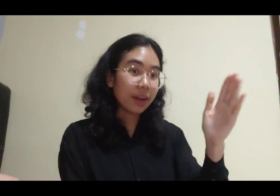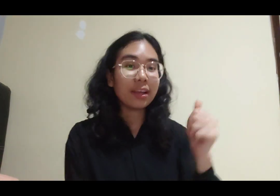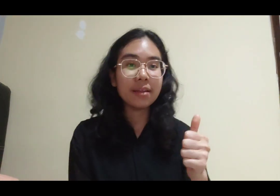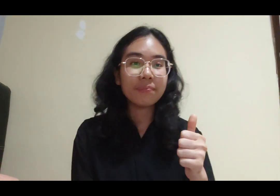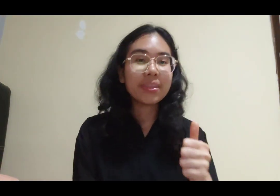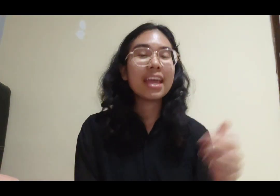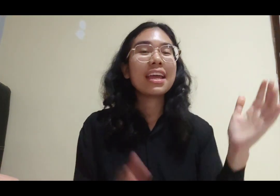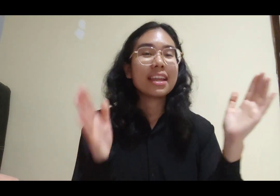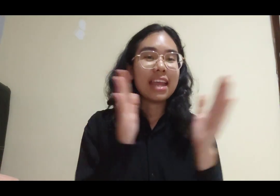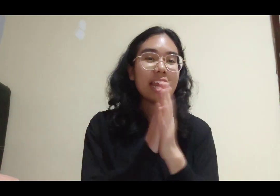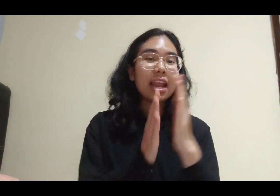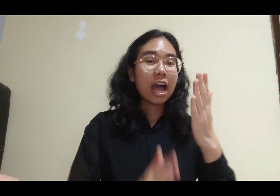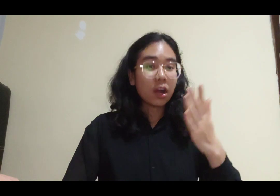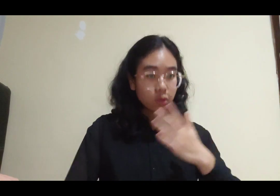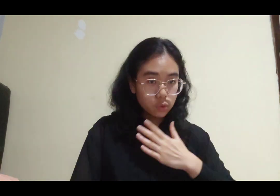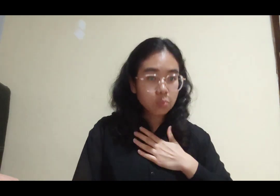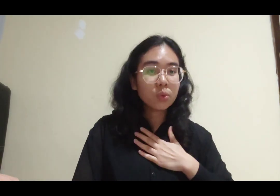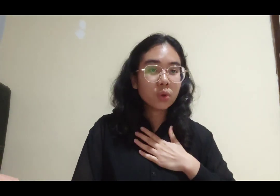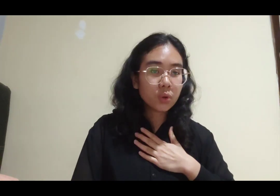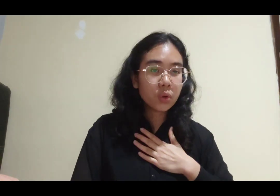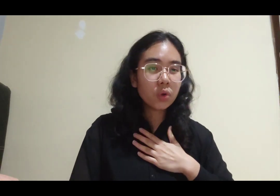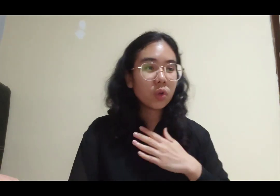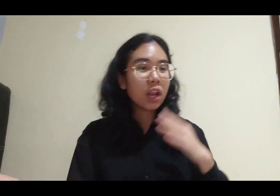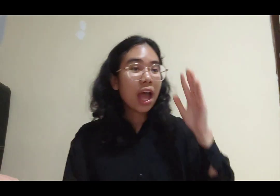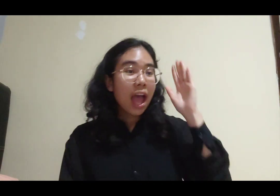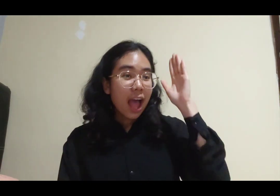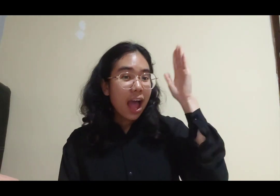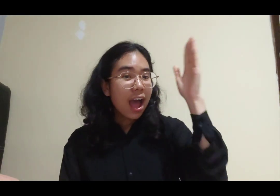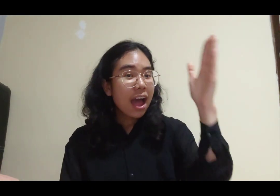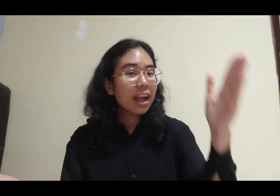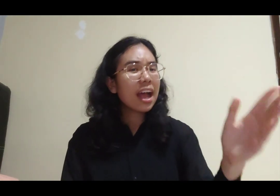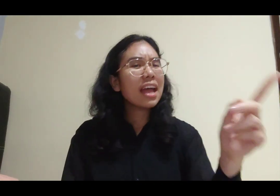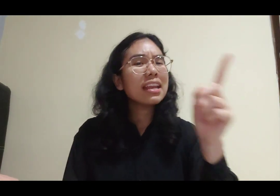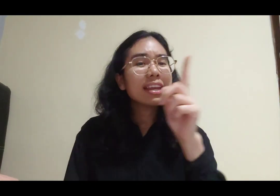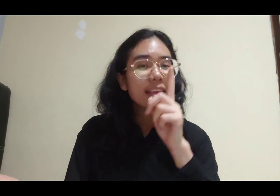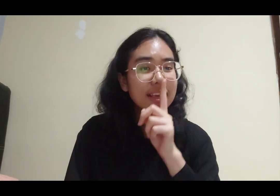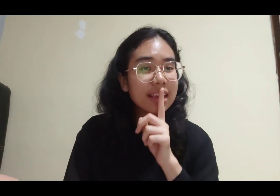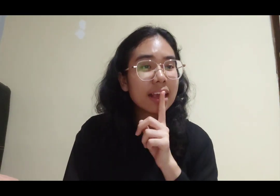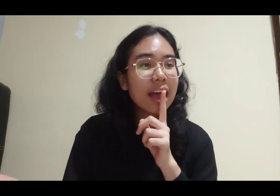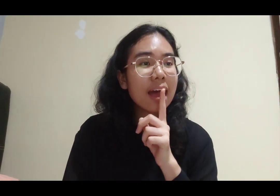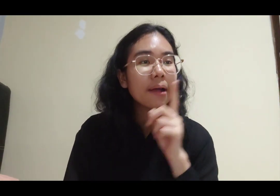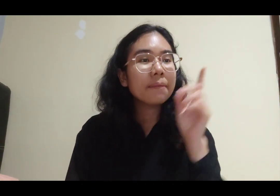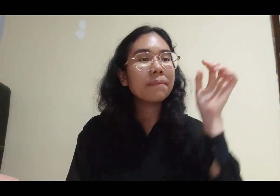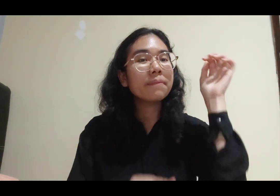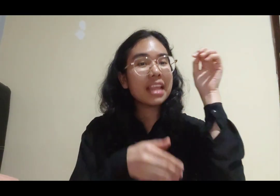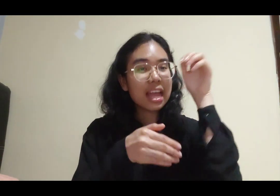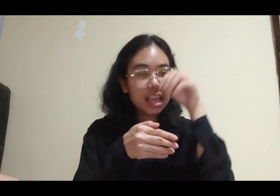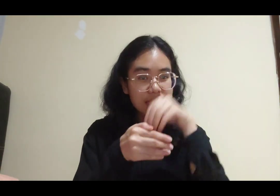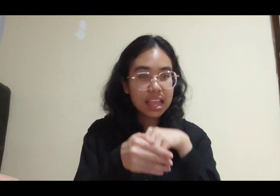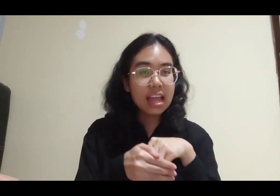Oke? Dan aku pun akan diam dalam